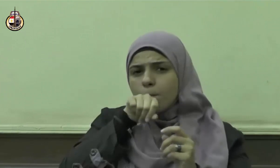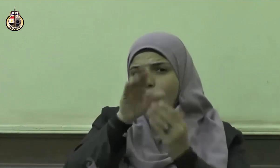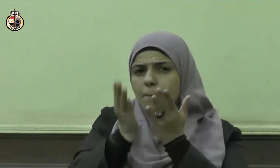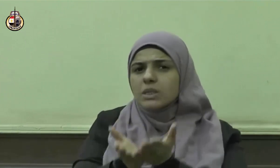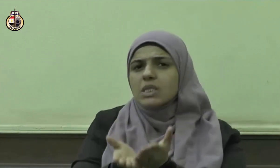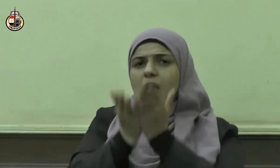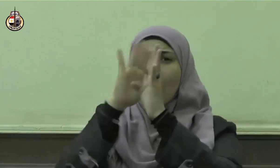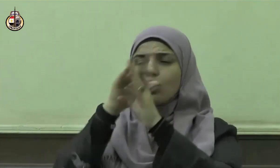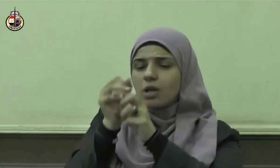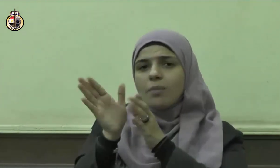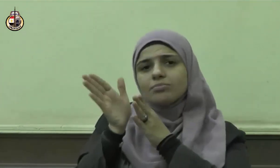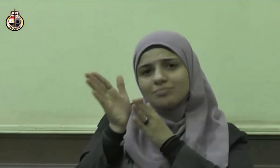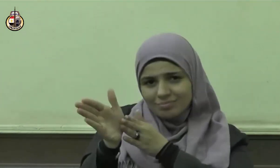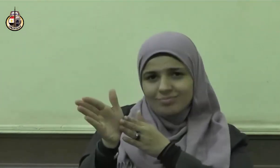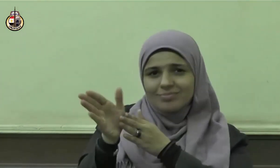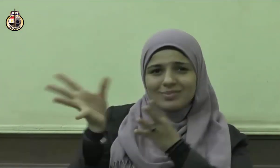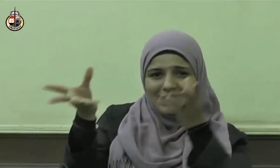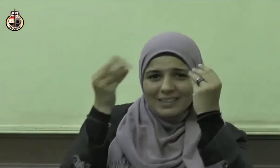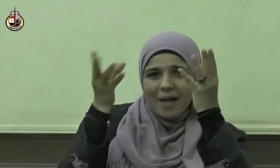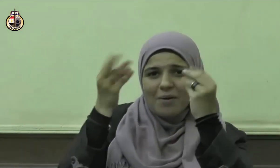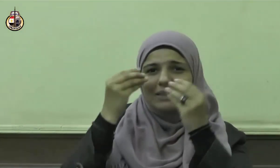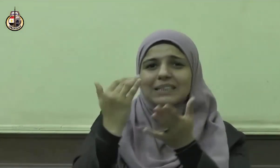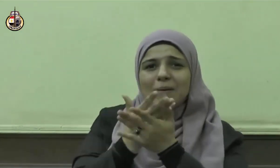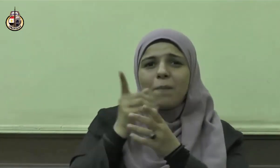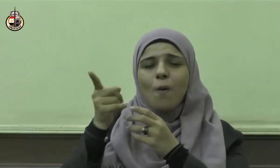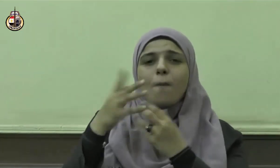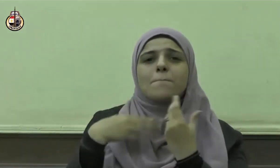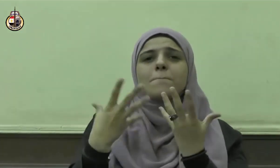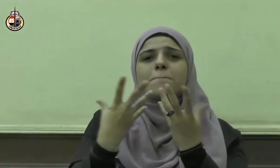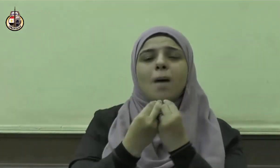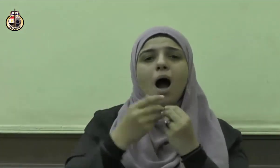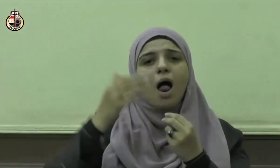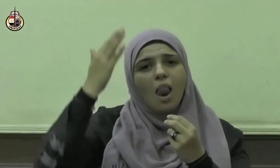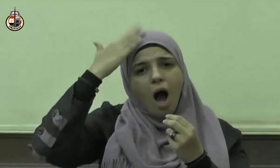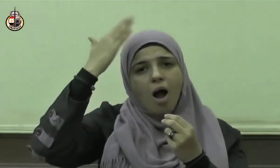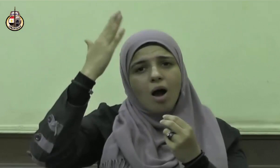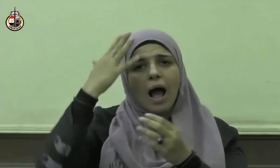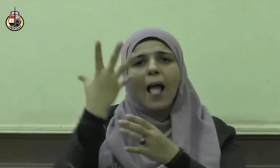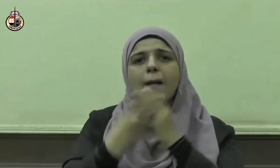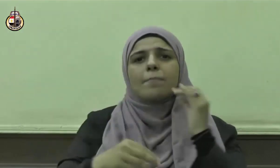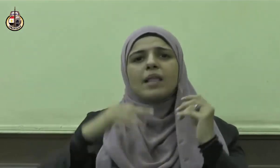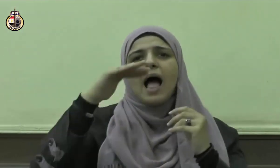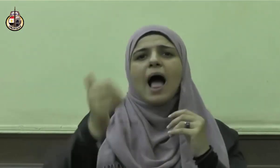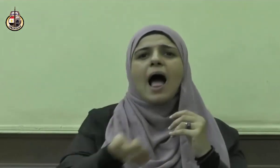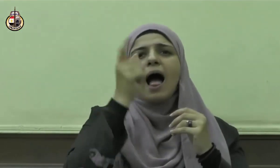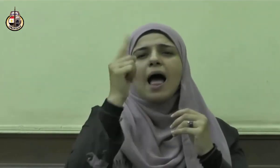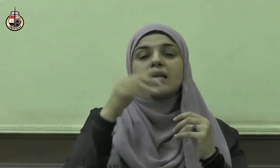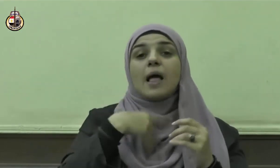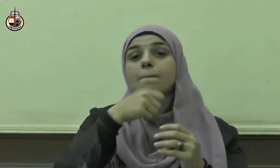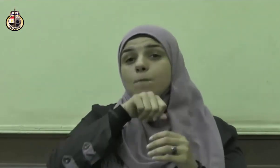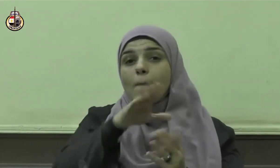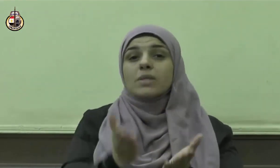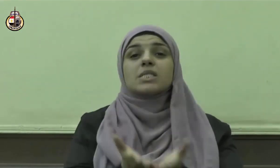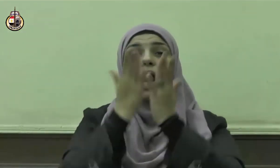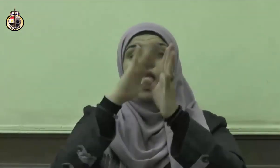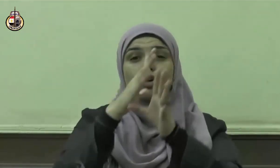عليه وسلم مع الأقرع بن حارس، حيث قبل النبي صلى الله عليه